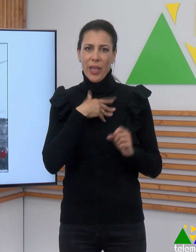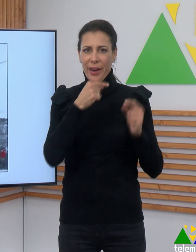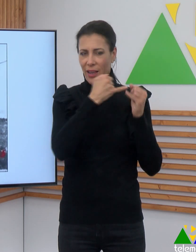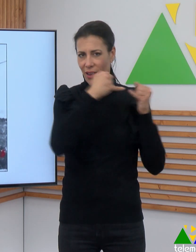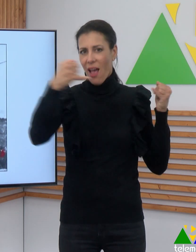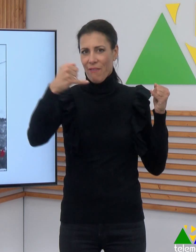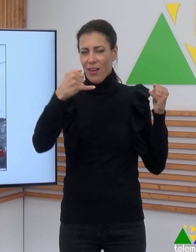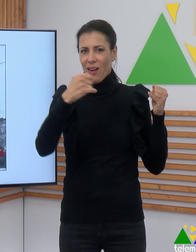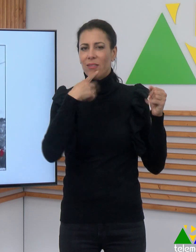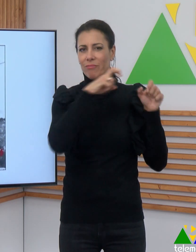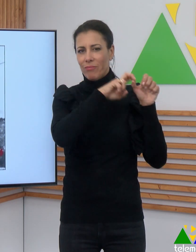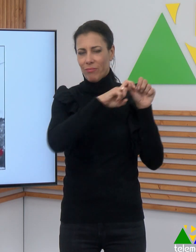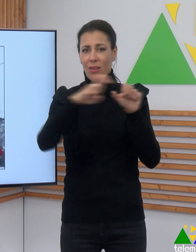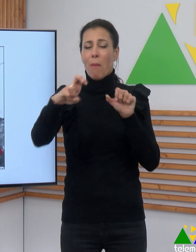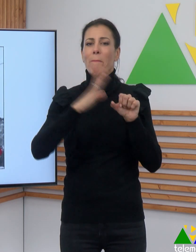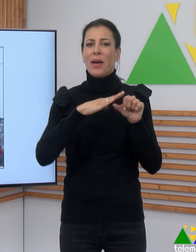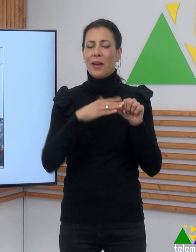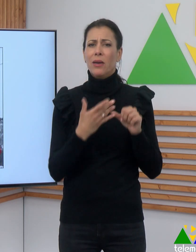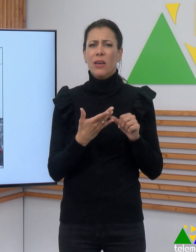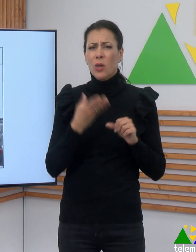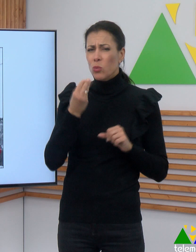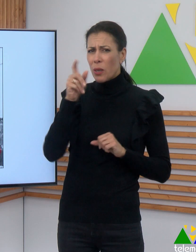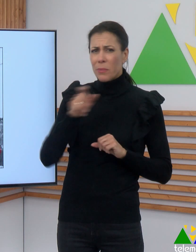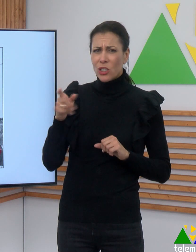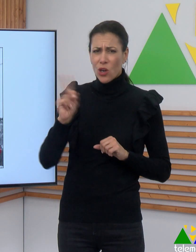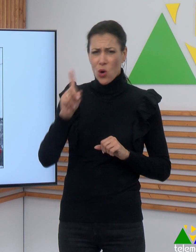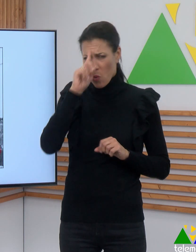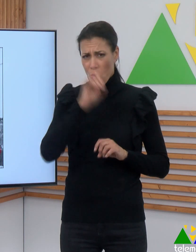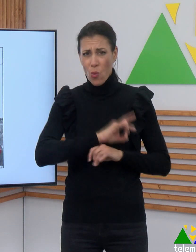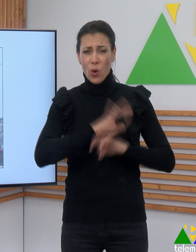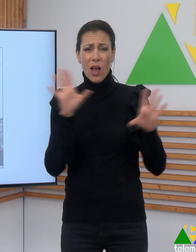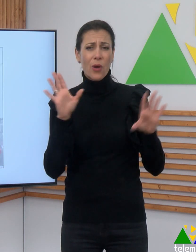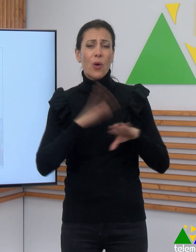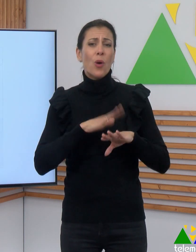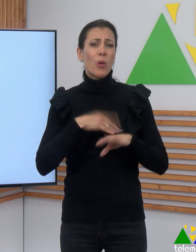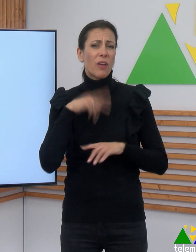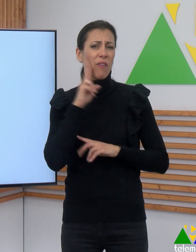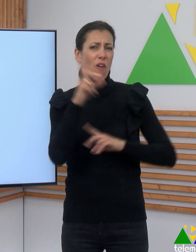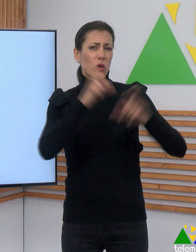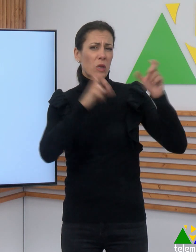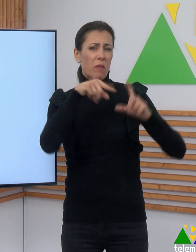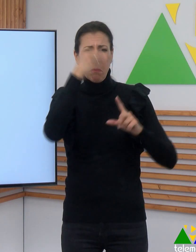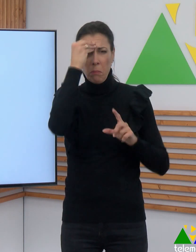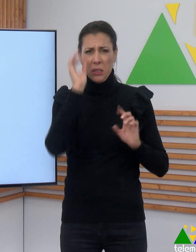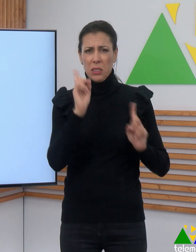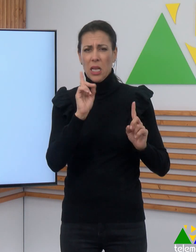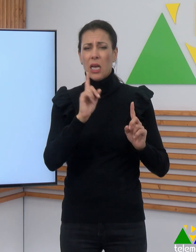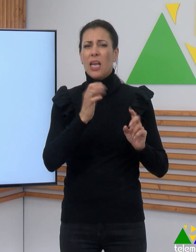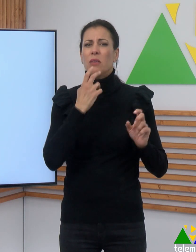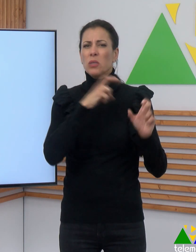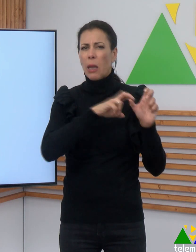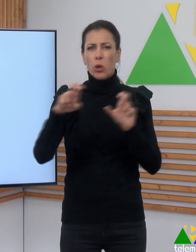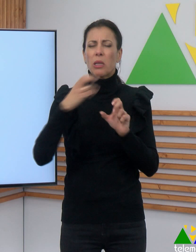aéreo, para trasladar... Porque hay mucha gente todavía no lo tiene muy claro, ¿no? Porque como veían fotografías, pues pensaban que era simplemente de transporte de caña,